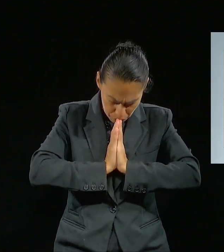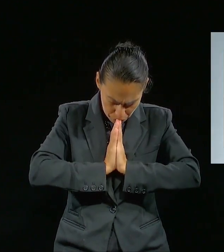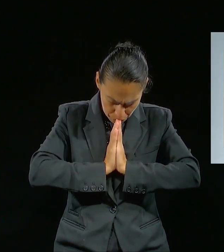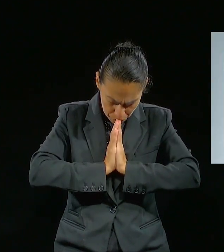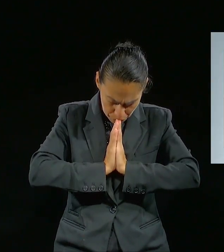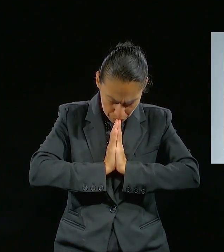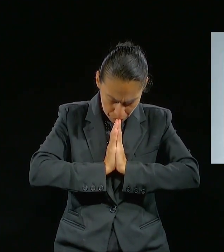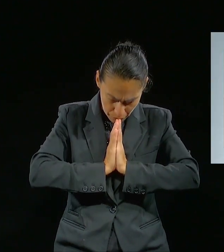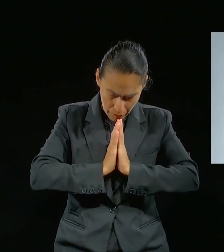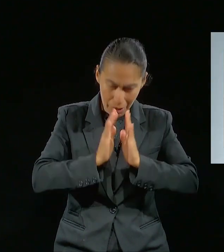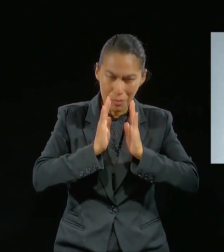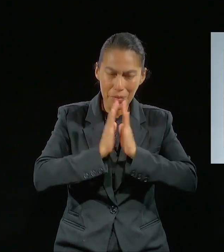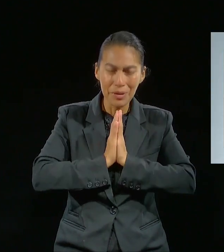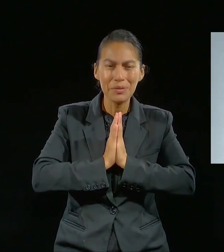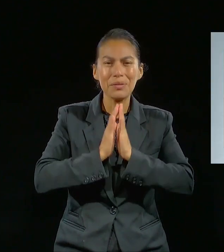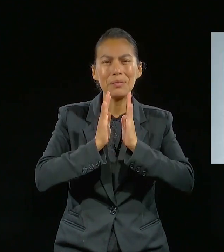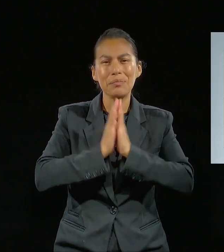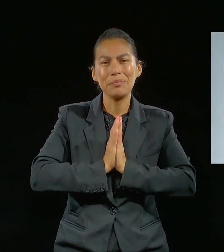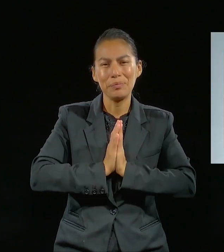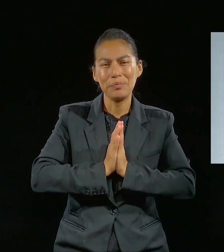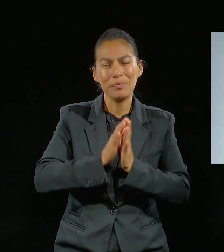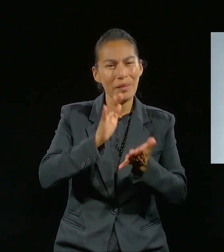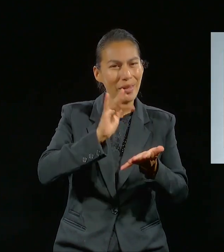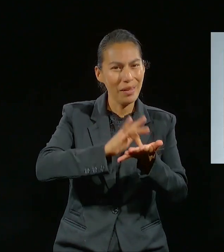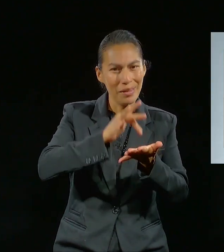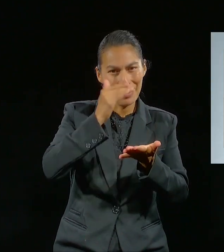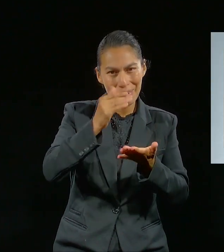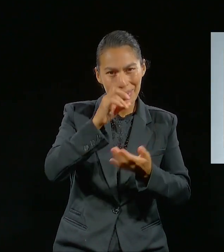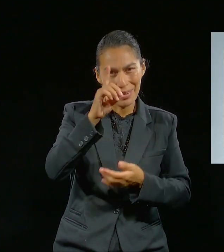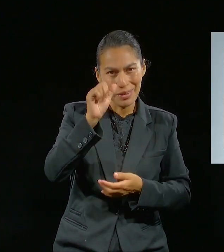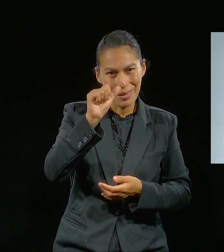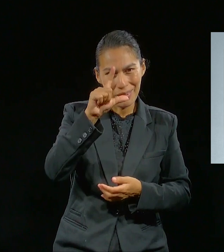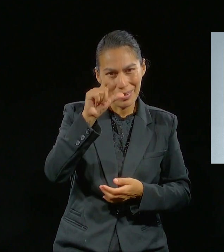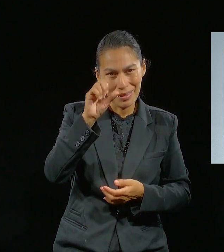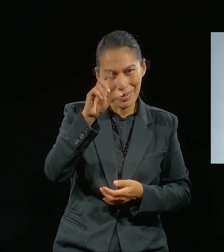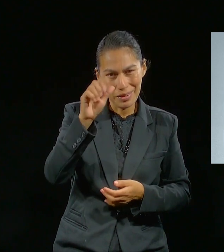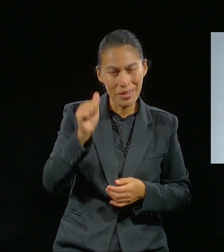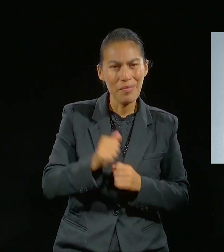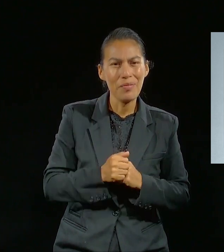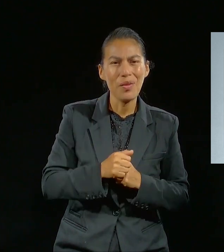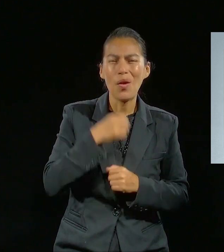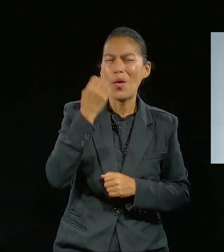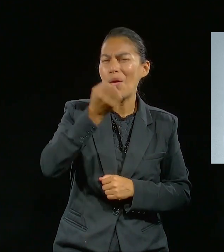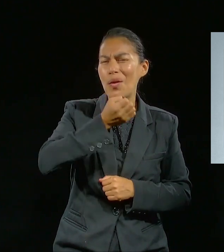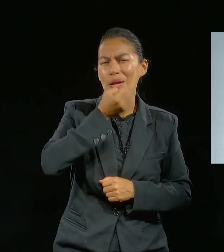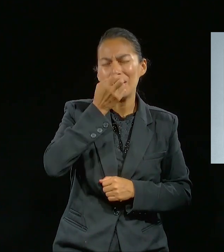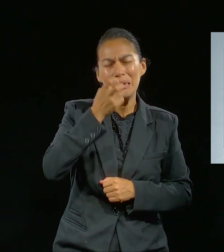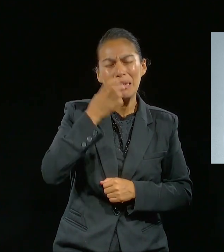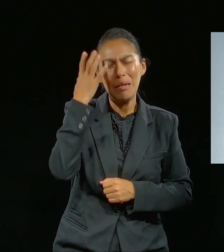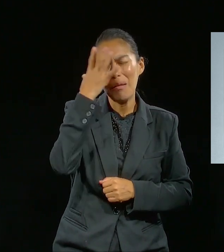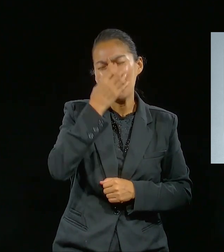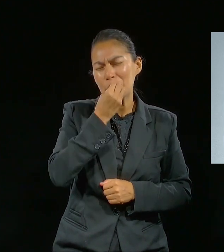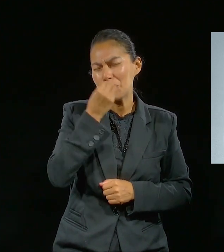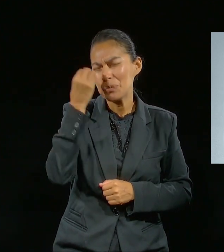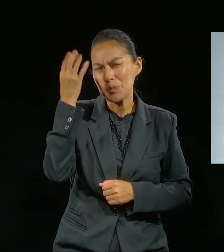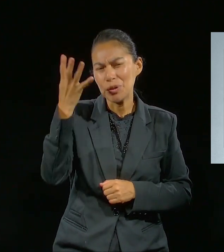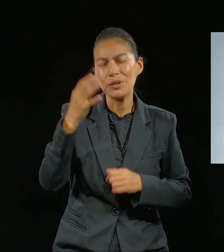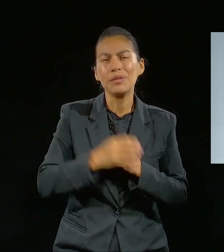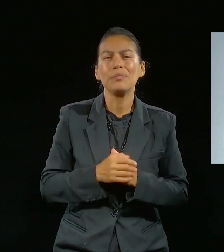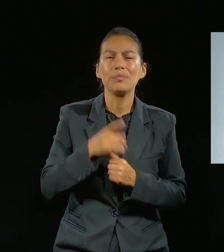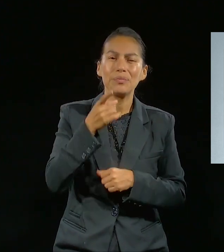Amén. Amén, amén. Gracias, Dalila, por esa linda oración, por tu